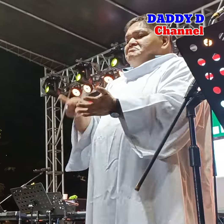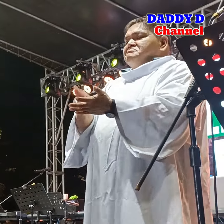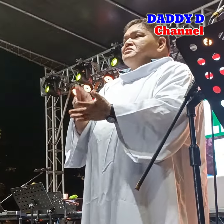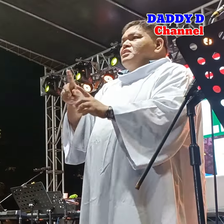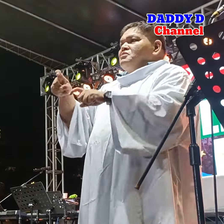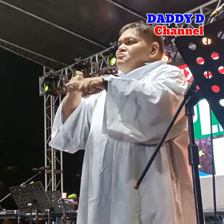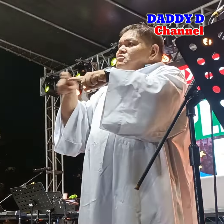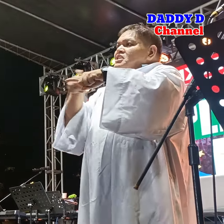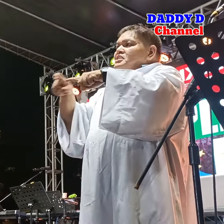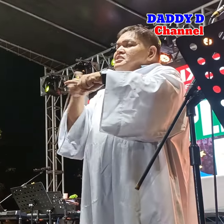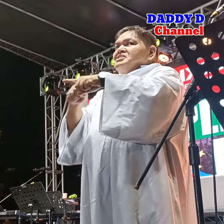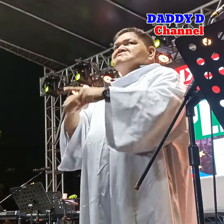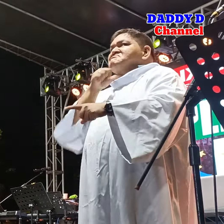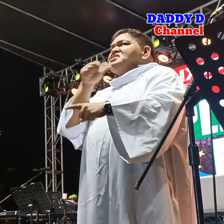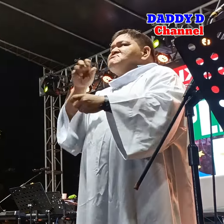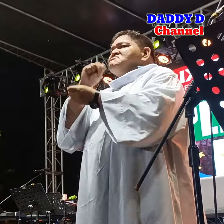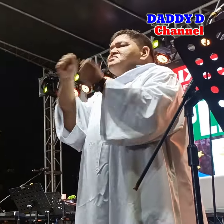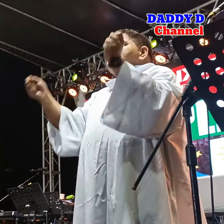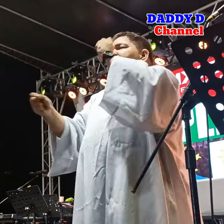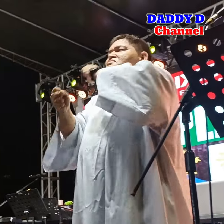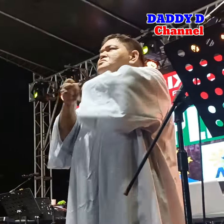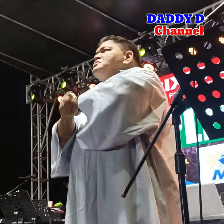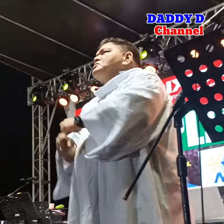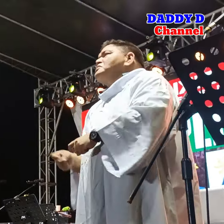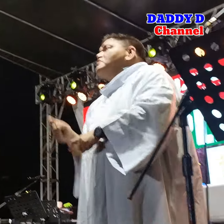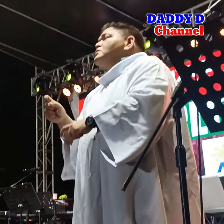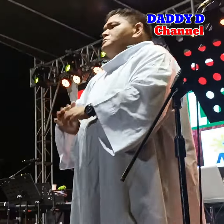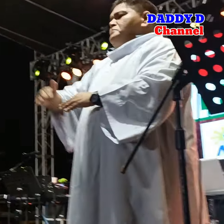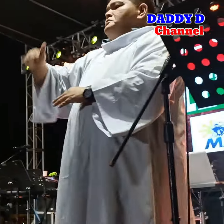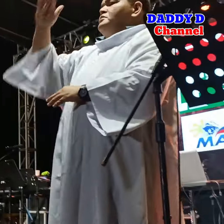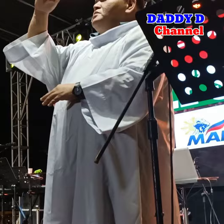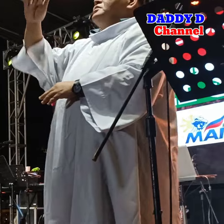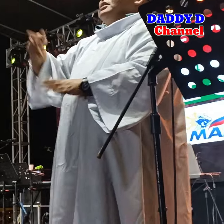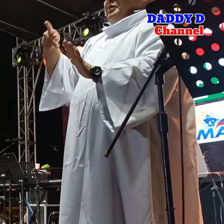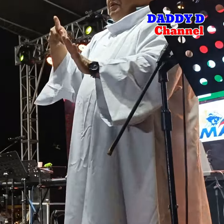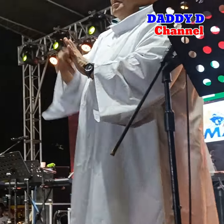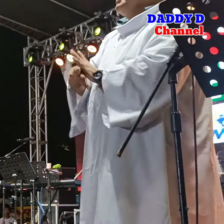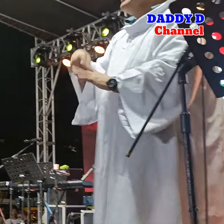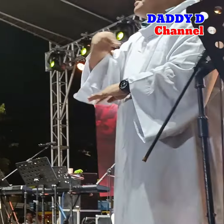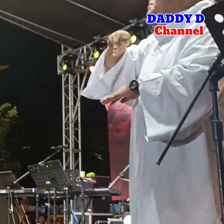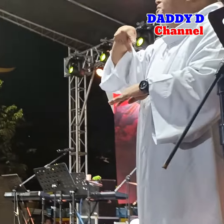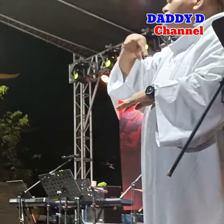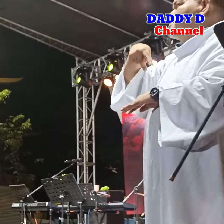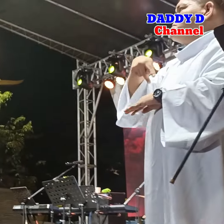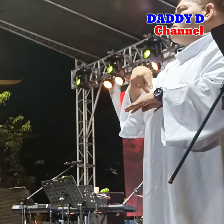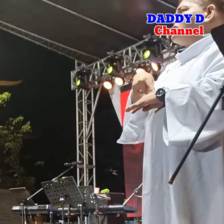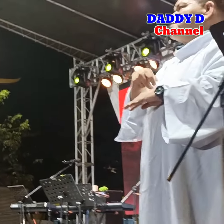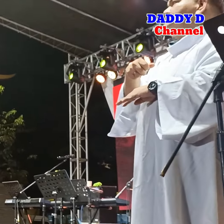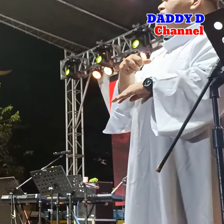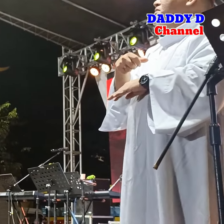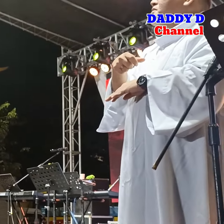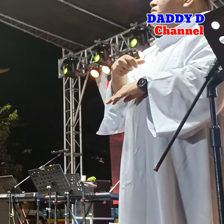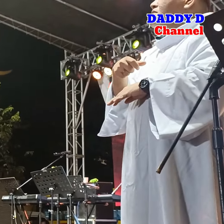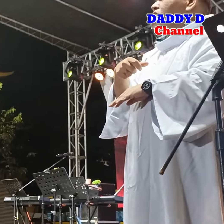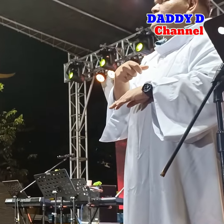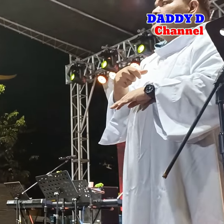ng kuryente. Hindi niya babaguhin yung taas ng kriminalidad dito sa Pilipinas.